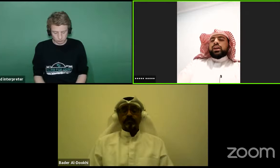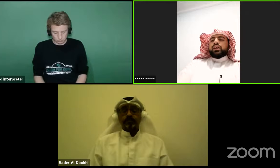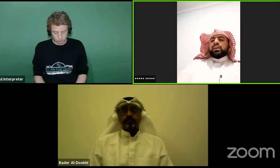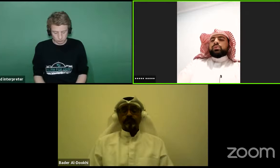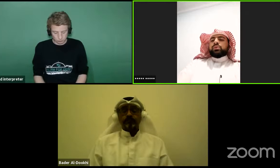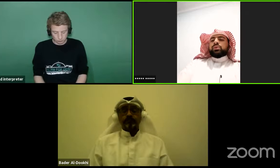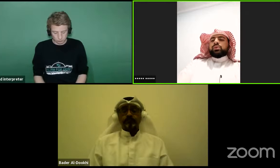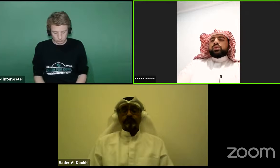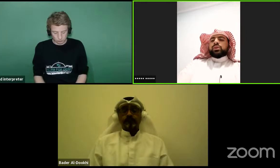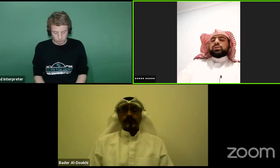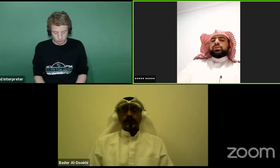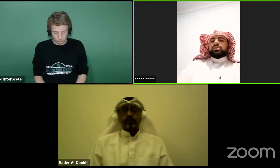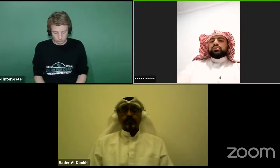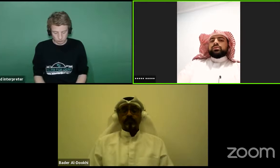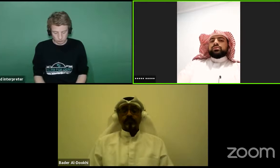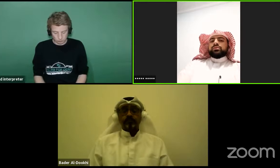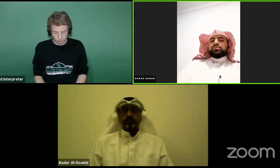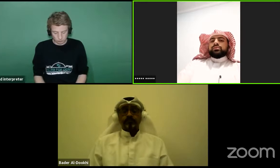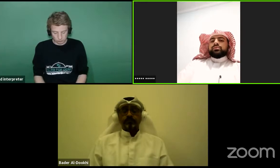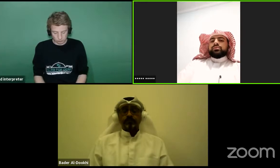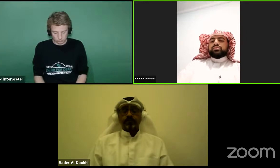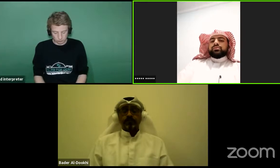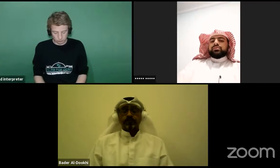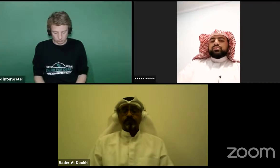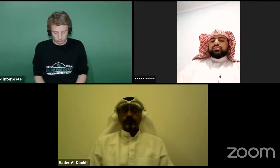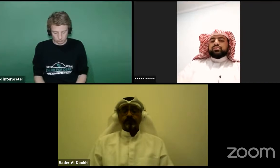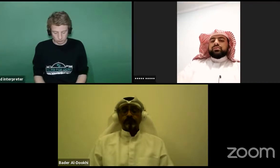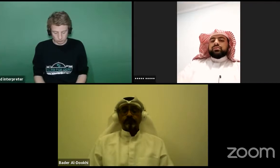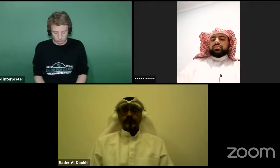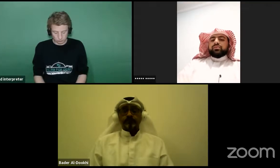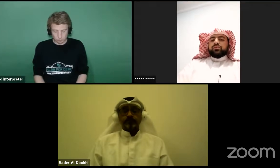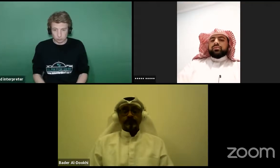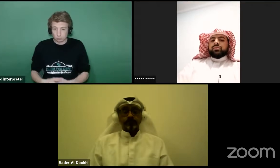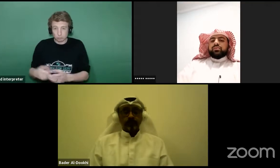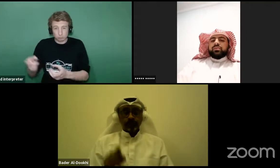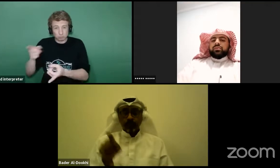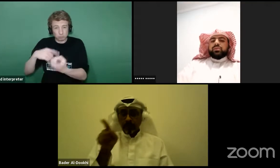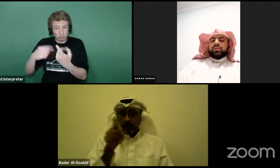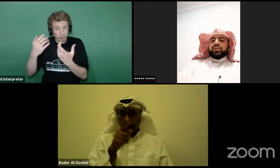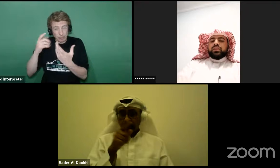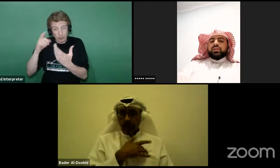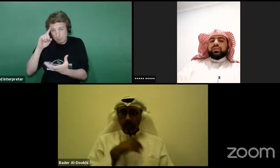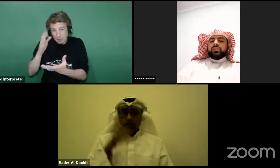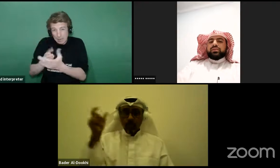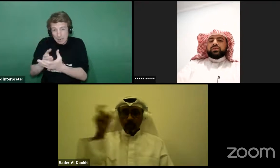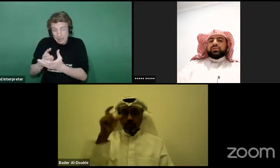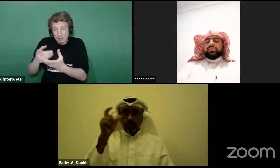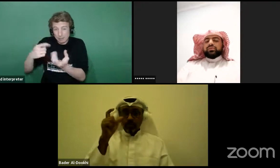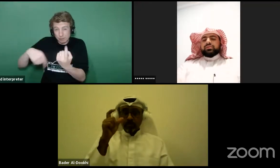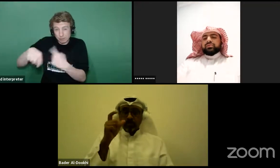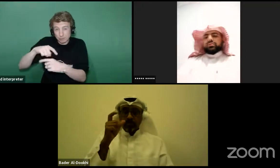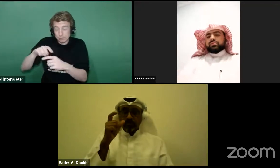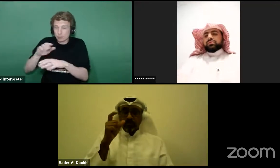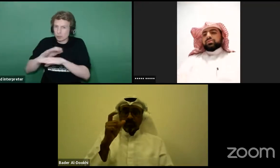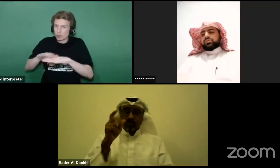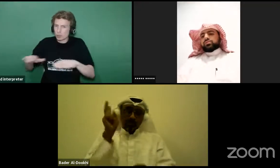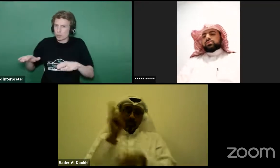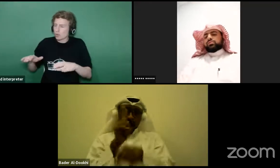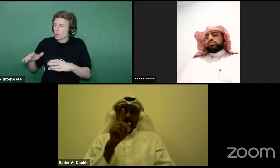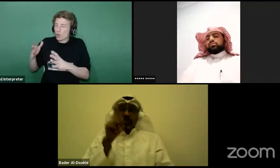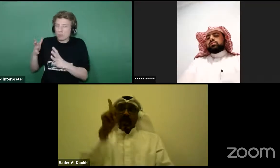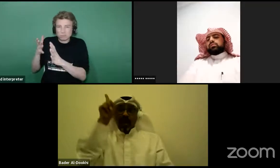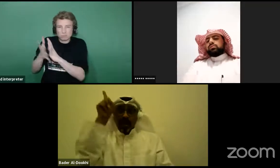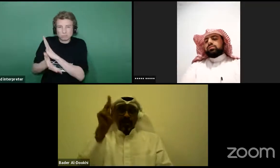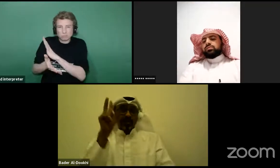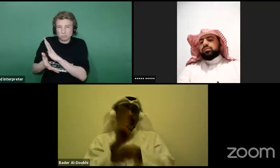وأنتم تعلمون. O you who believe, betray not Allah and His Messenger,